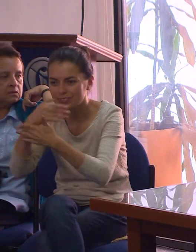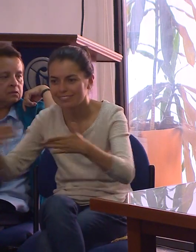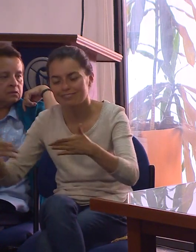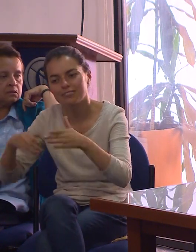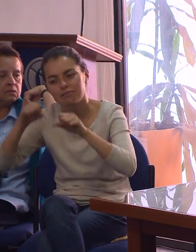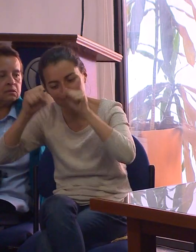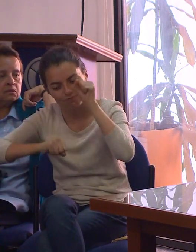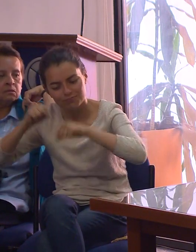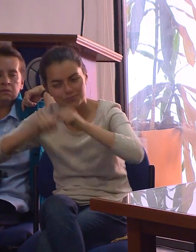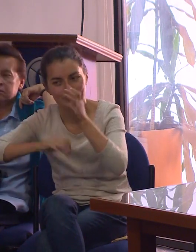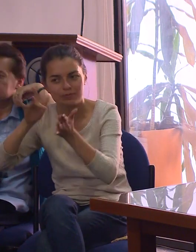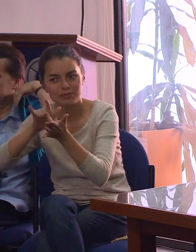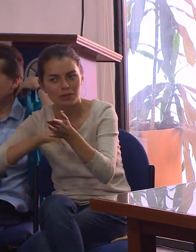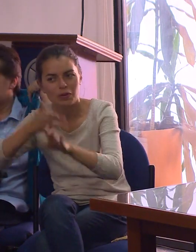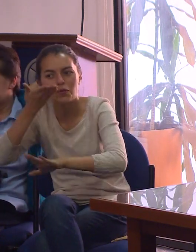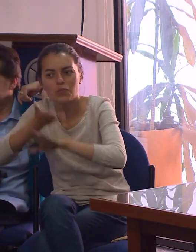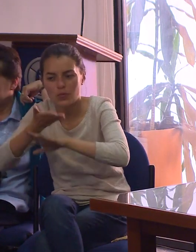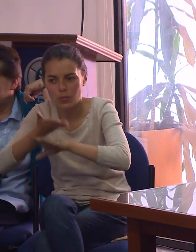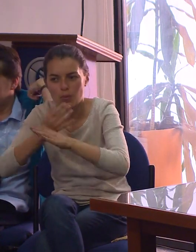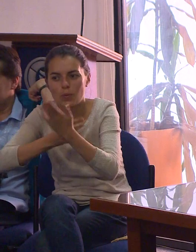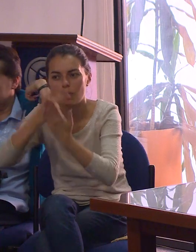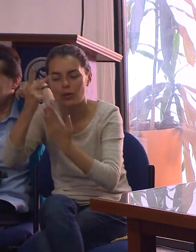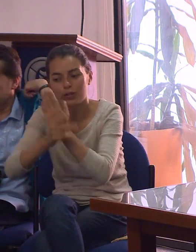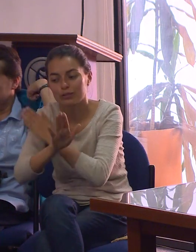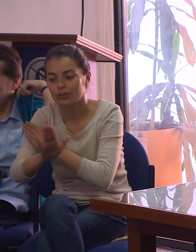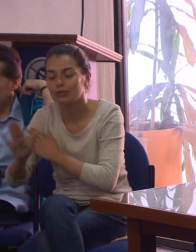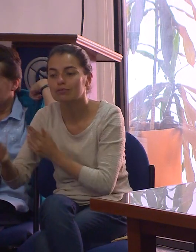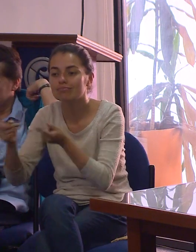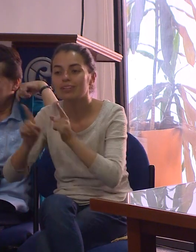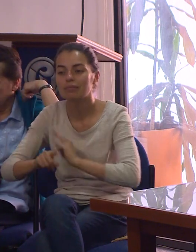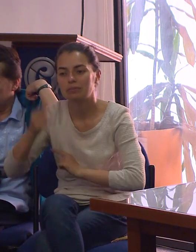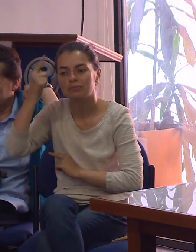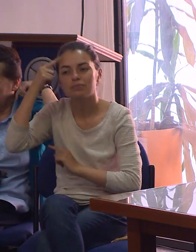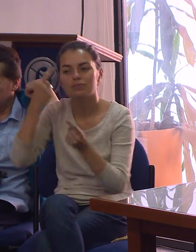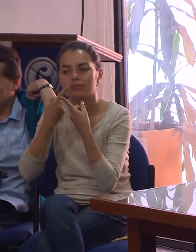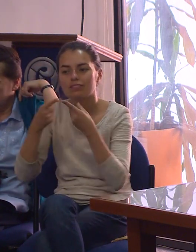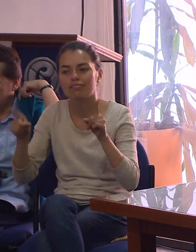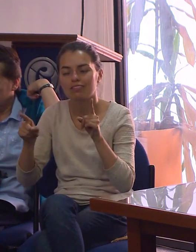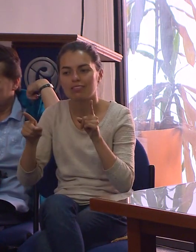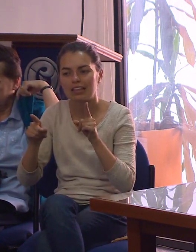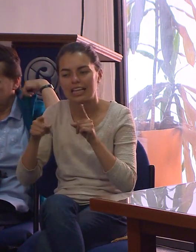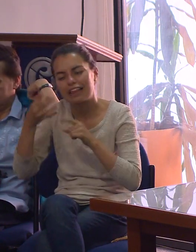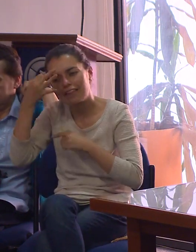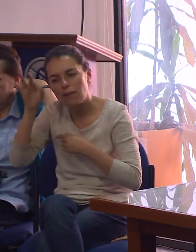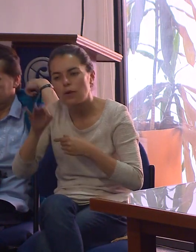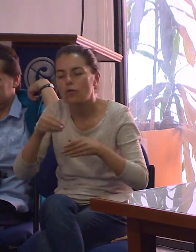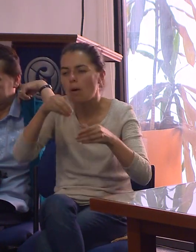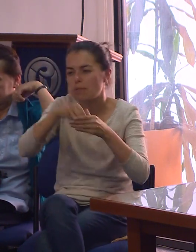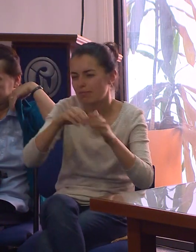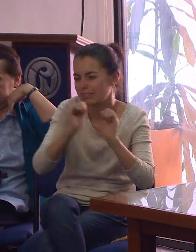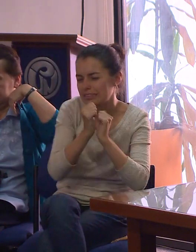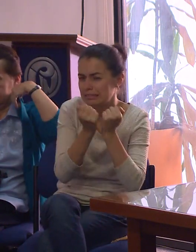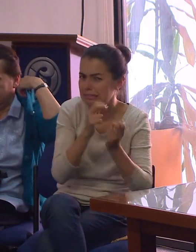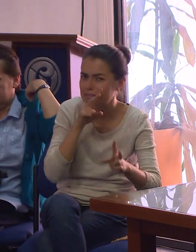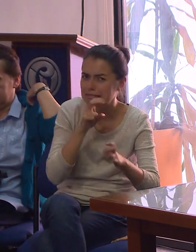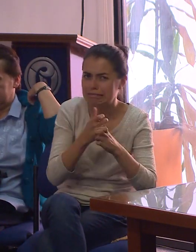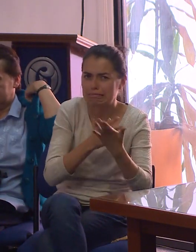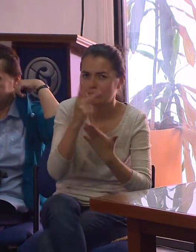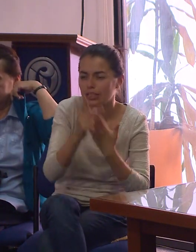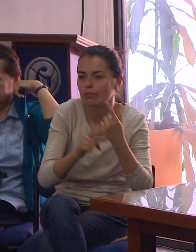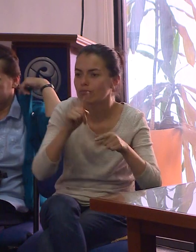oportunidad de proponer iniciativas, de pensar cosas diferentes que quizá en el aula es muy complicado llevarlas a